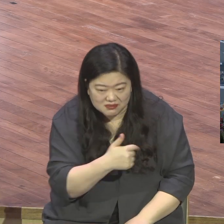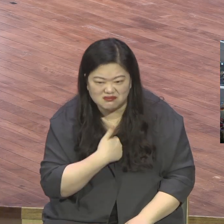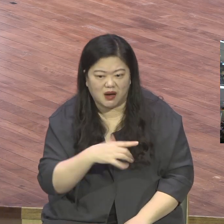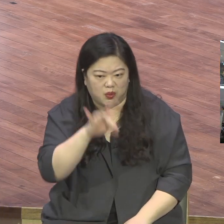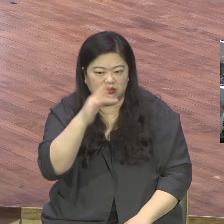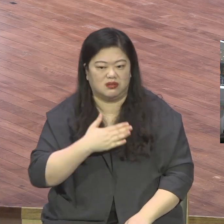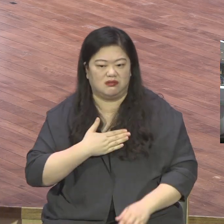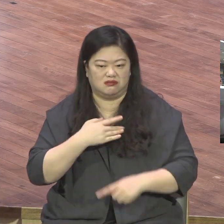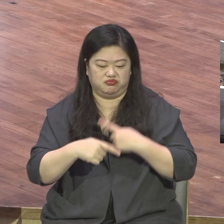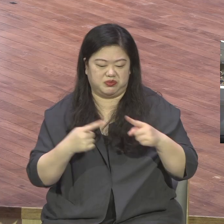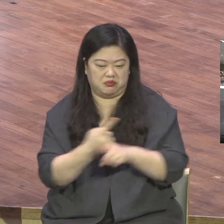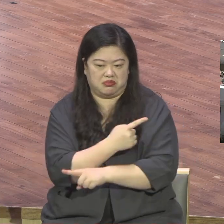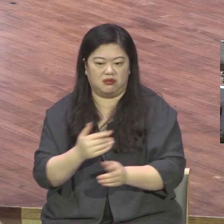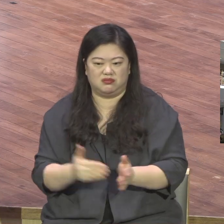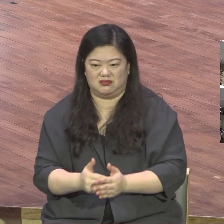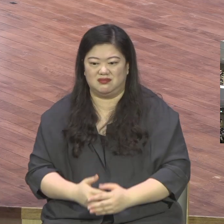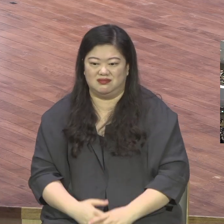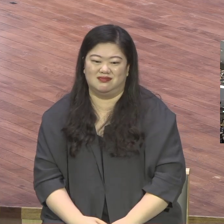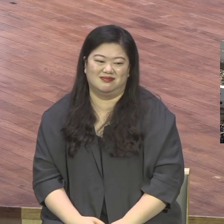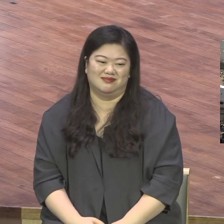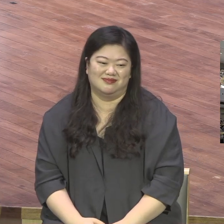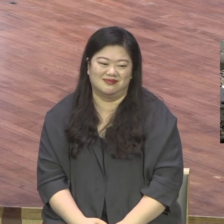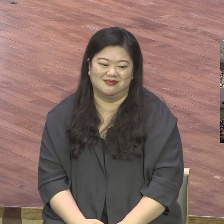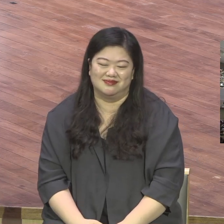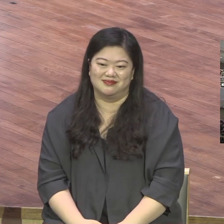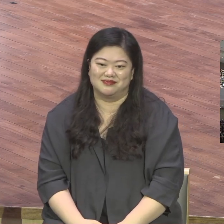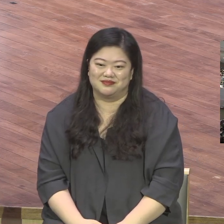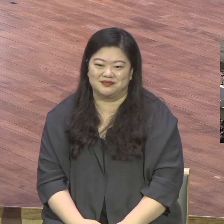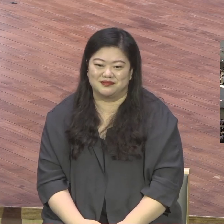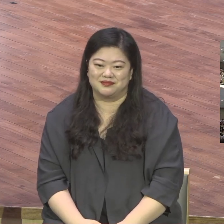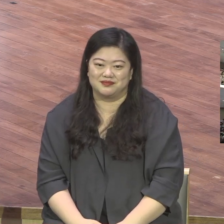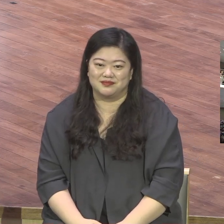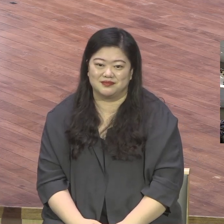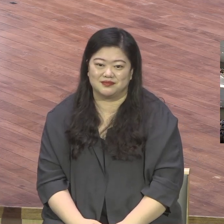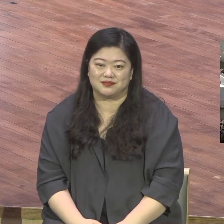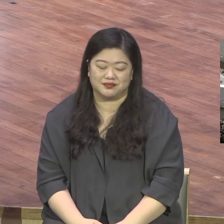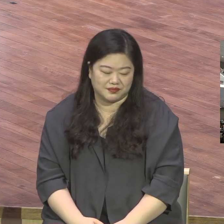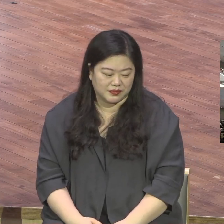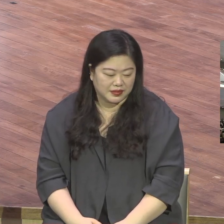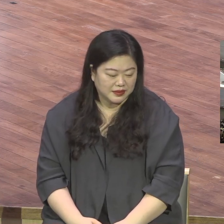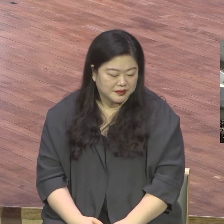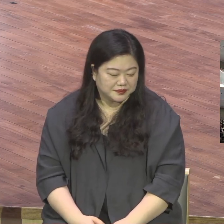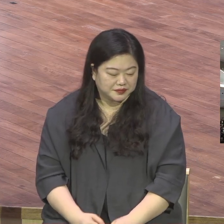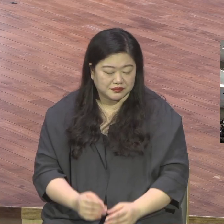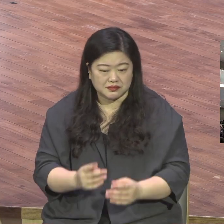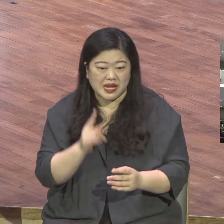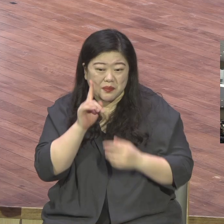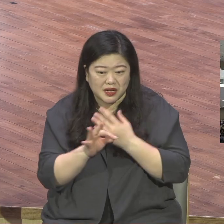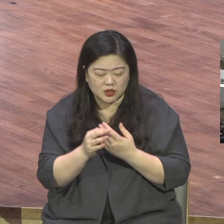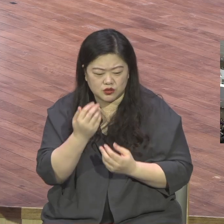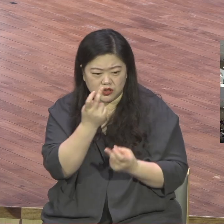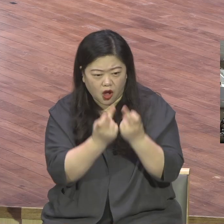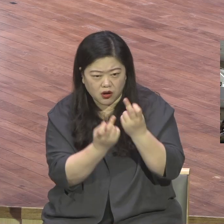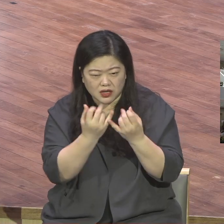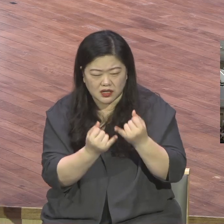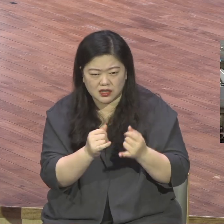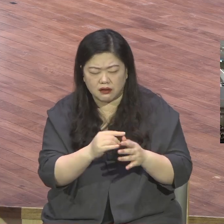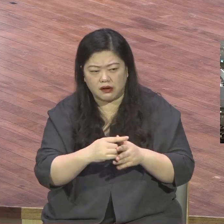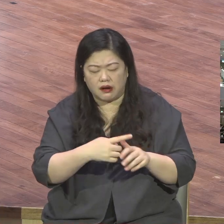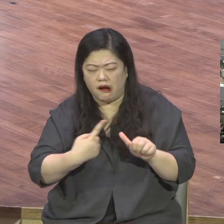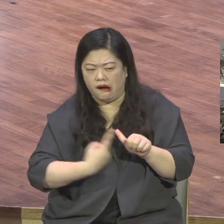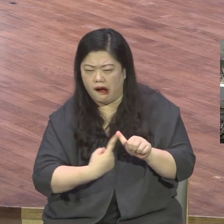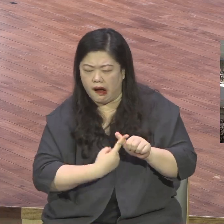그러므로 예물을 제단에 드리려다가 거기서 내 형제에게 원망 들을 만한 일이 있는 것이